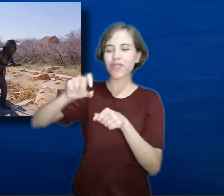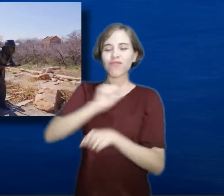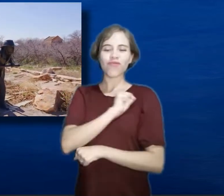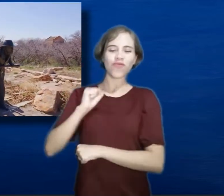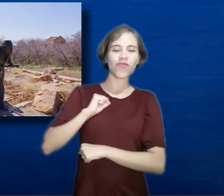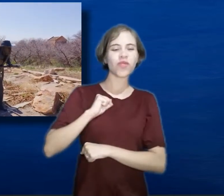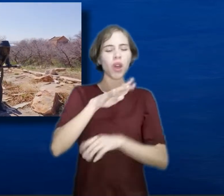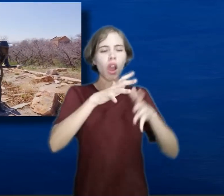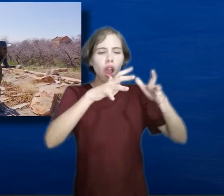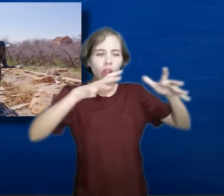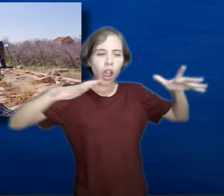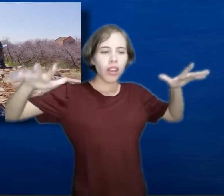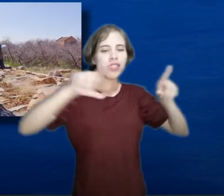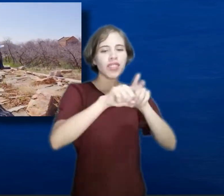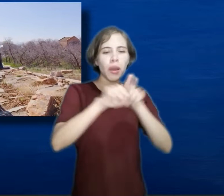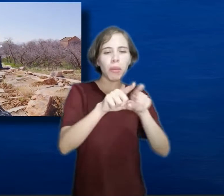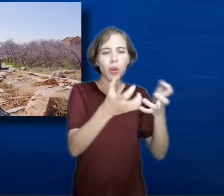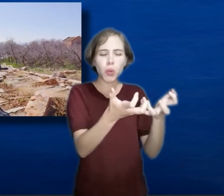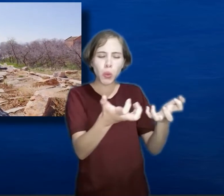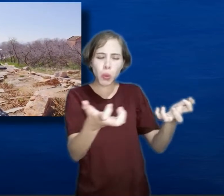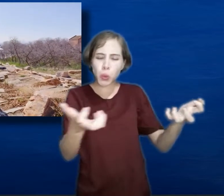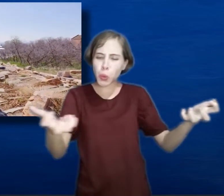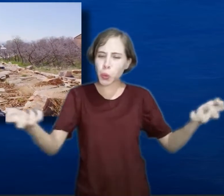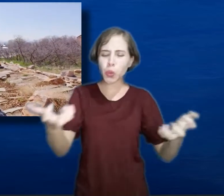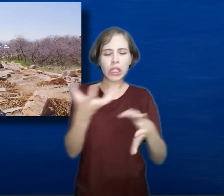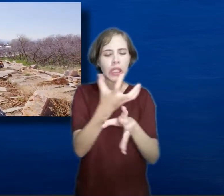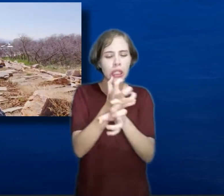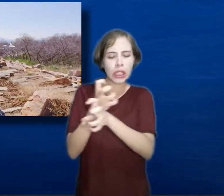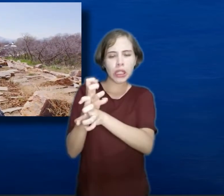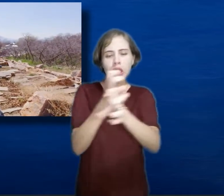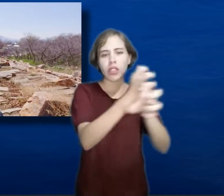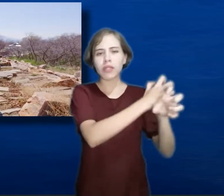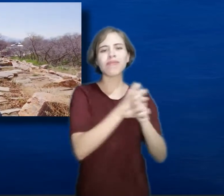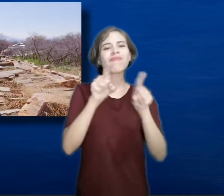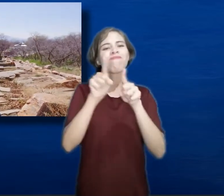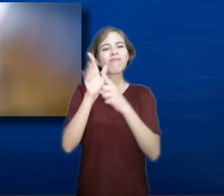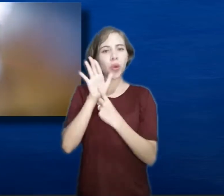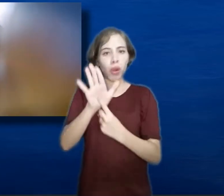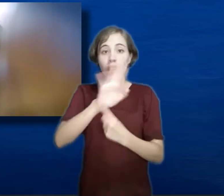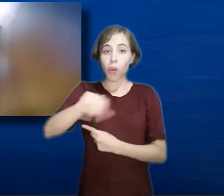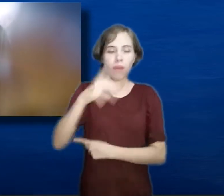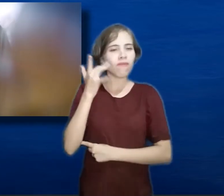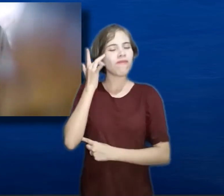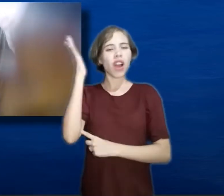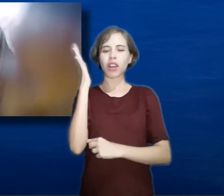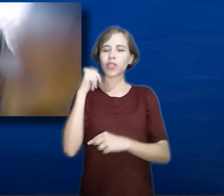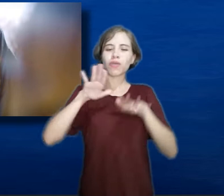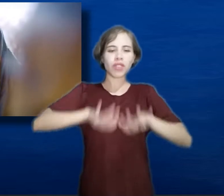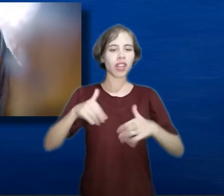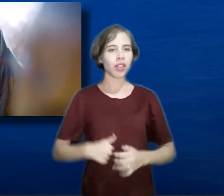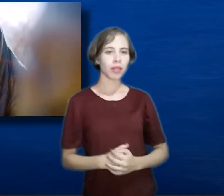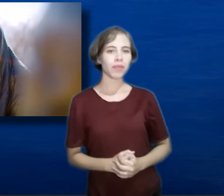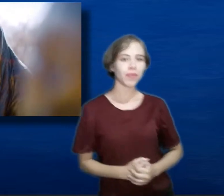Imaginem a vista do Vale do Lago Salgado que os aguardava. A amplidão desértica com arbustos secos,